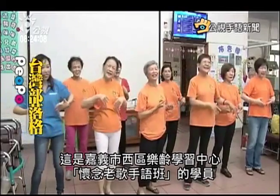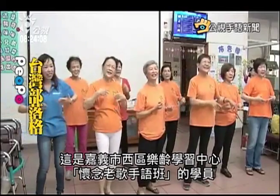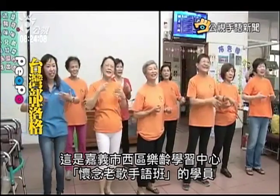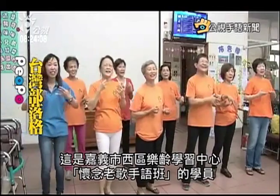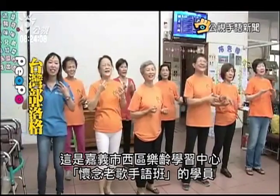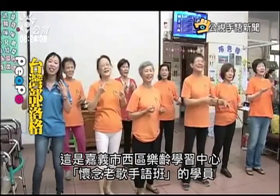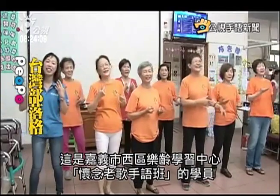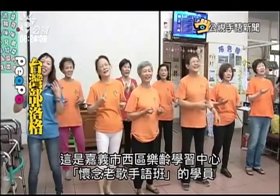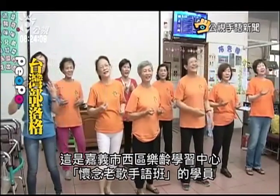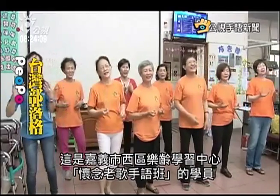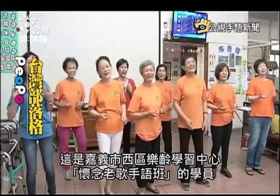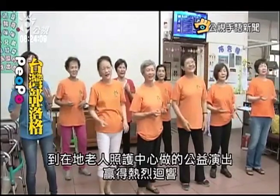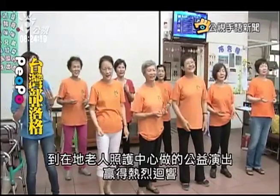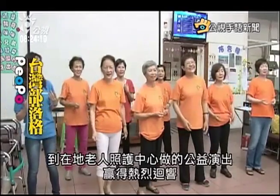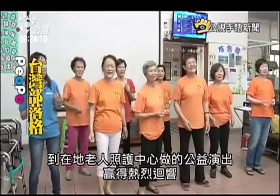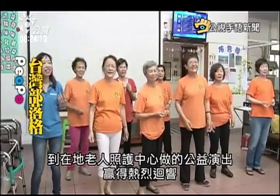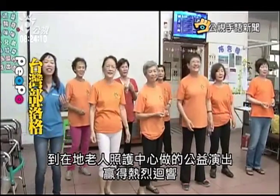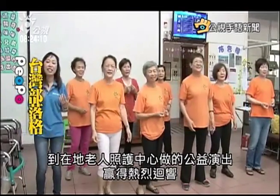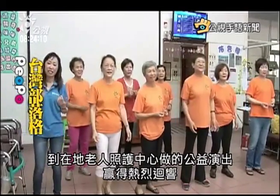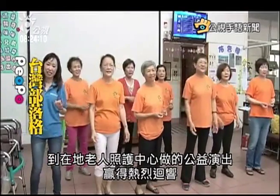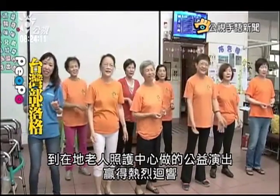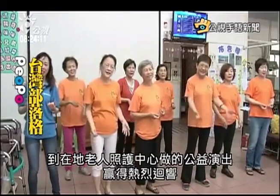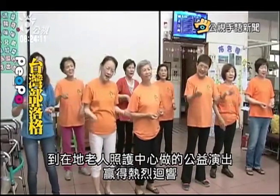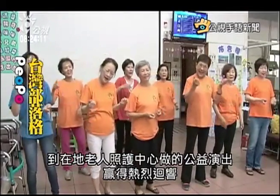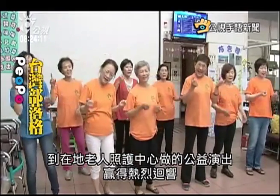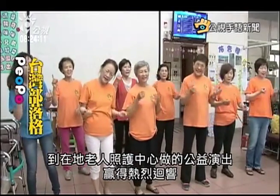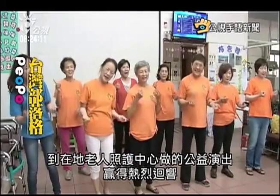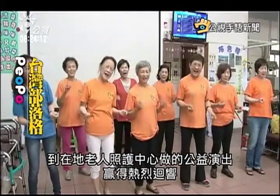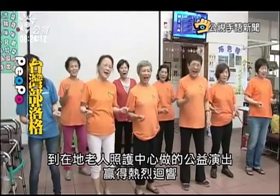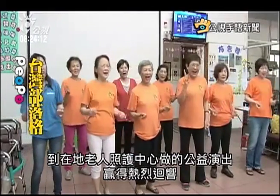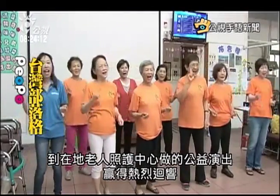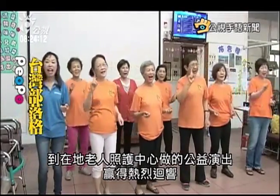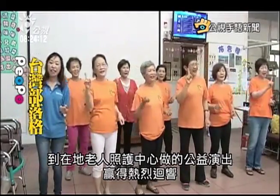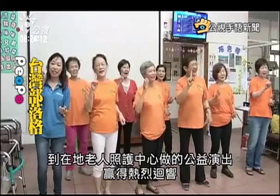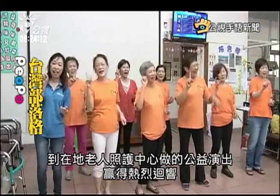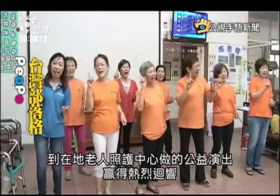学员到在地老人照护中心做的公益演出，赢得热烈回